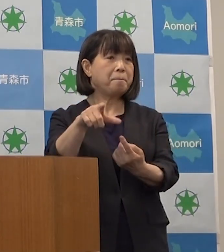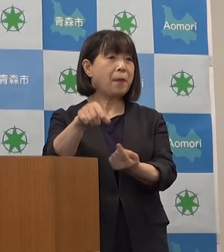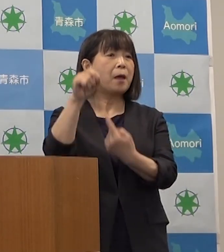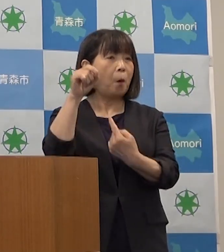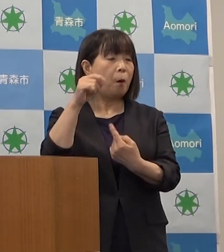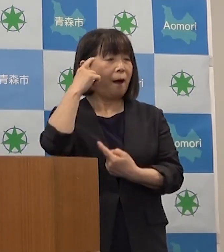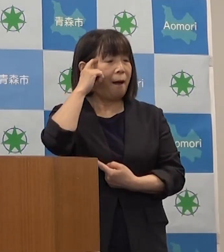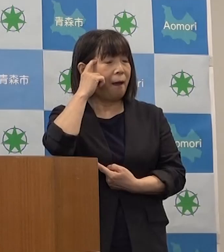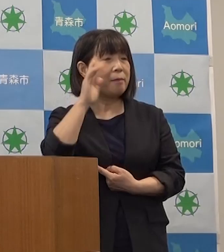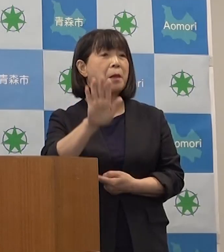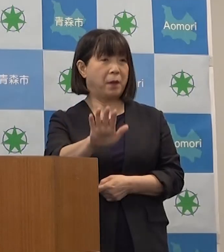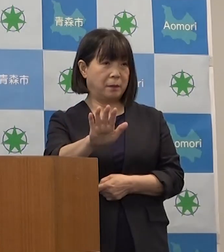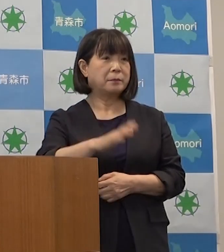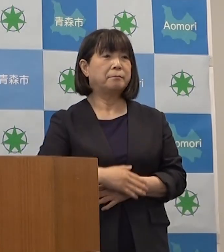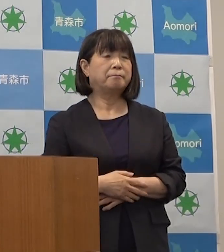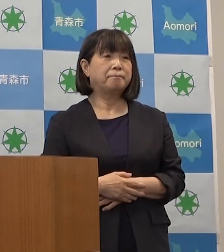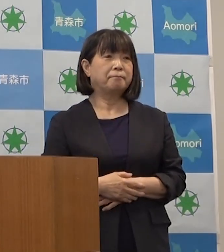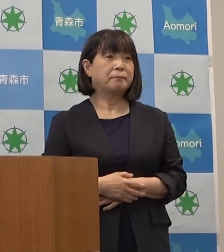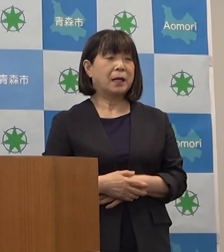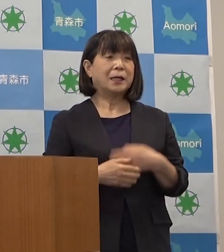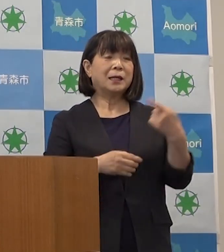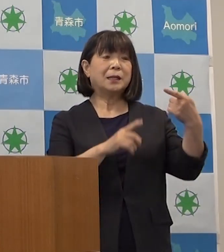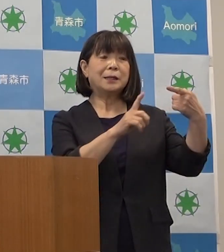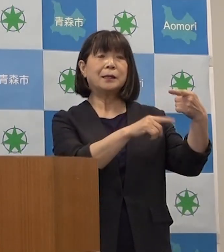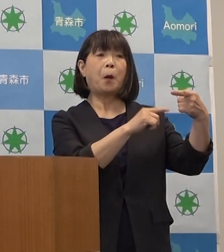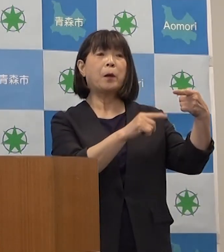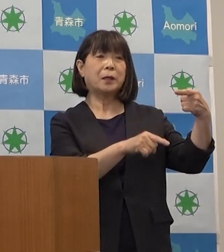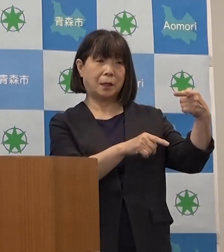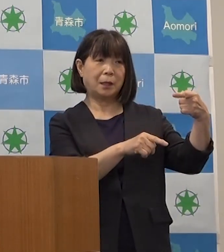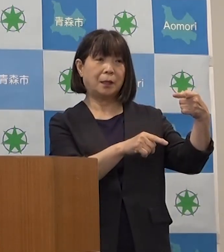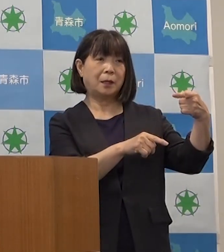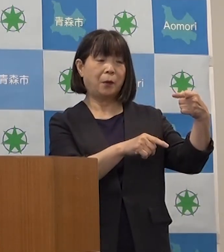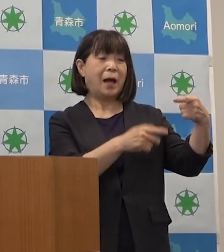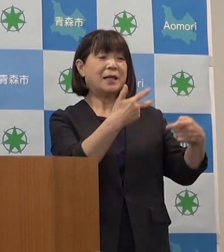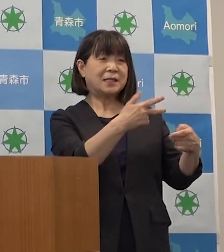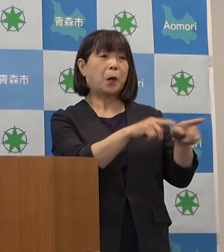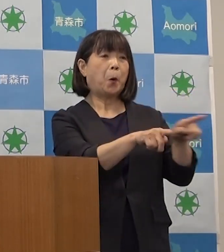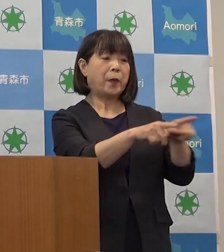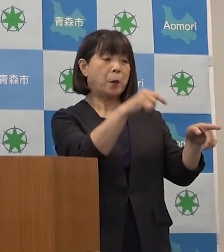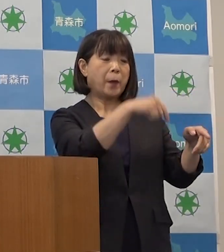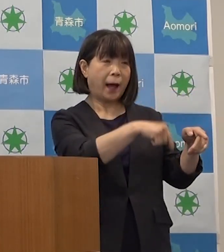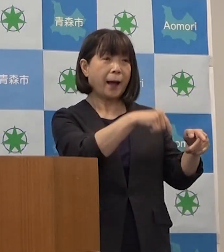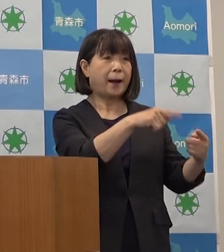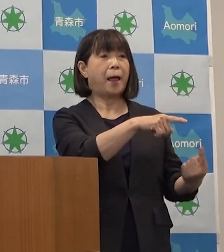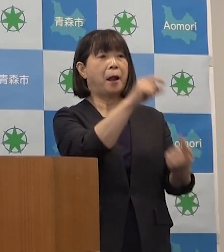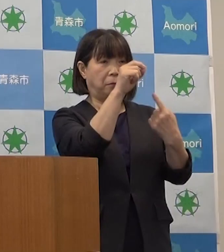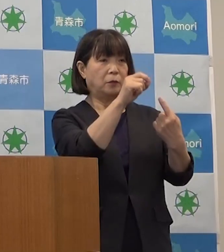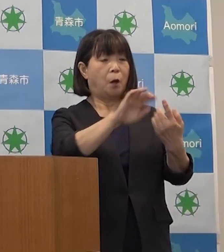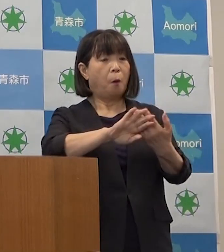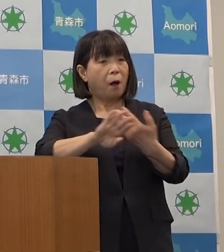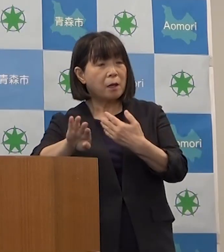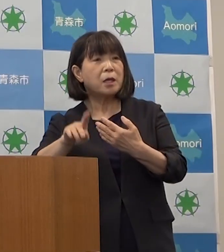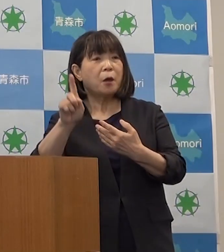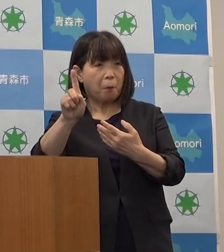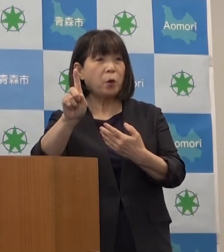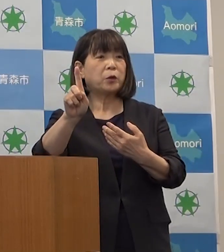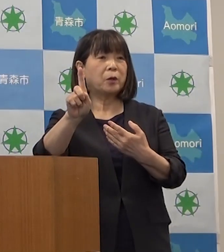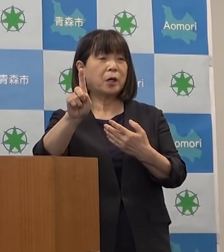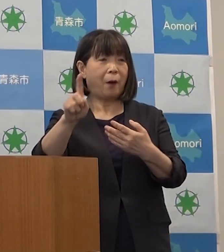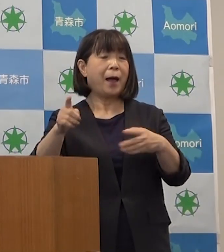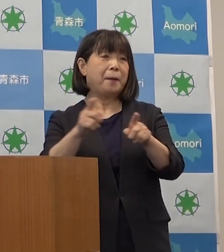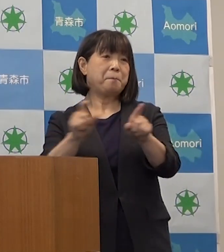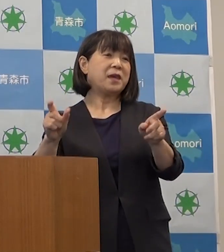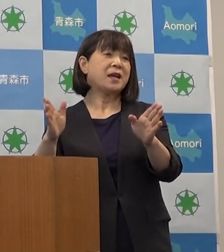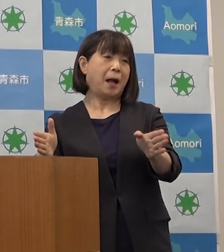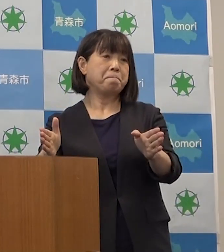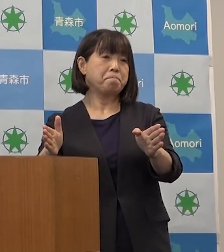で考えております。1人が、市行政の中からということですね。もう一人は民間からということを考えてお